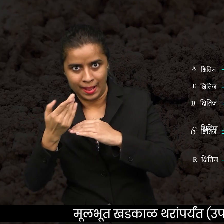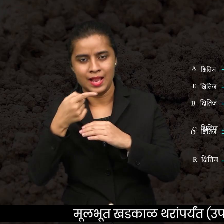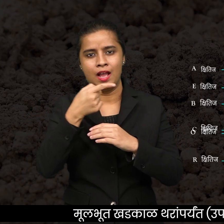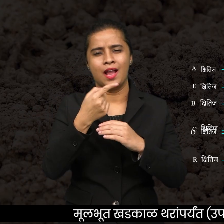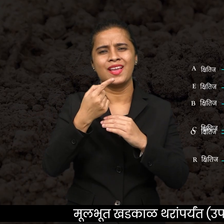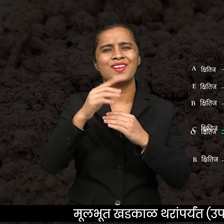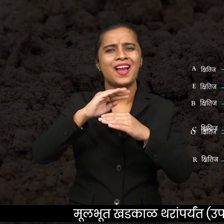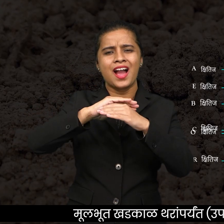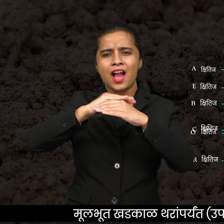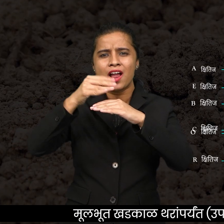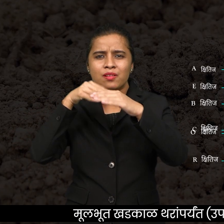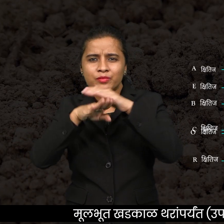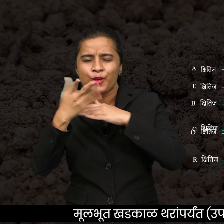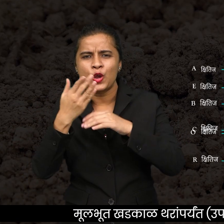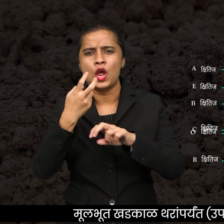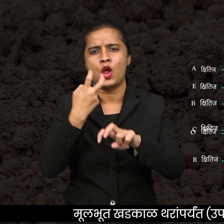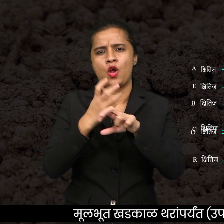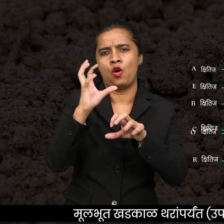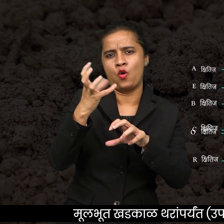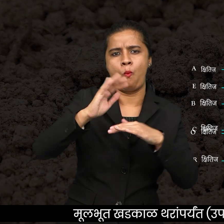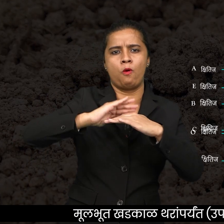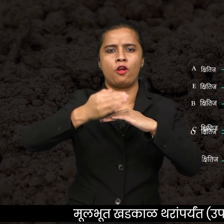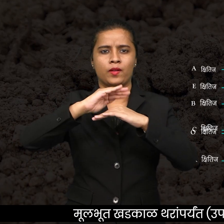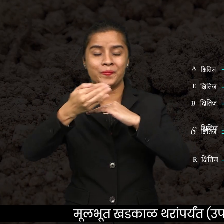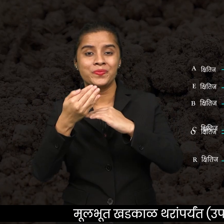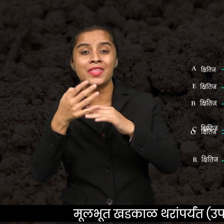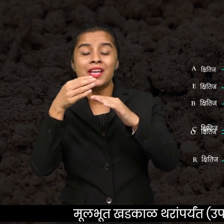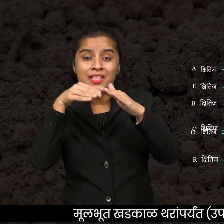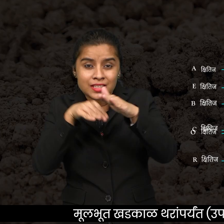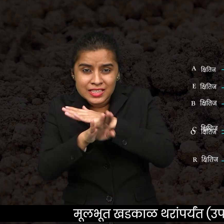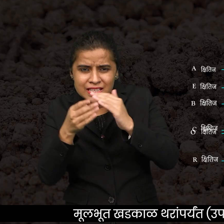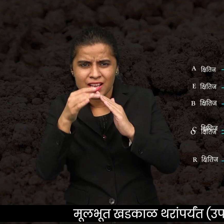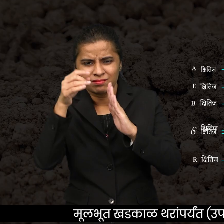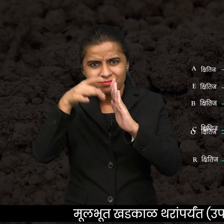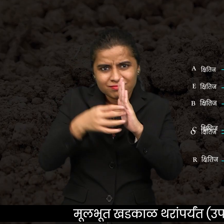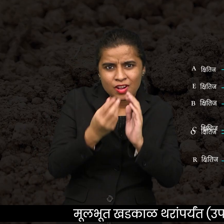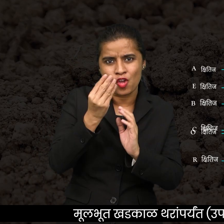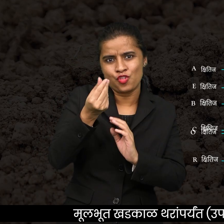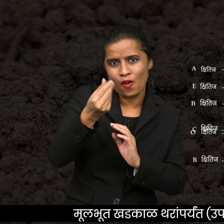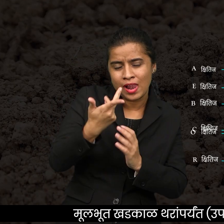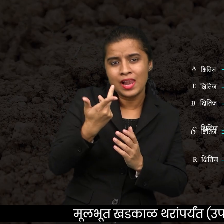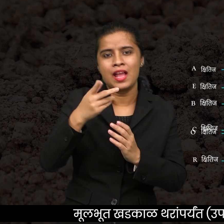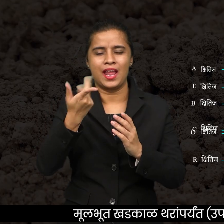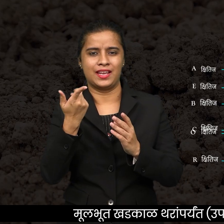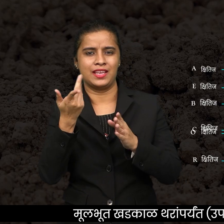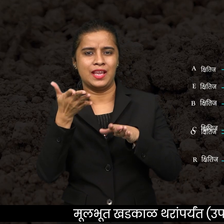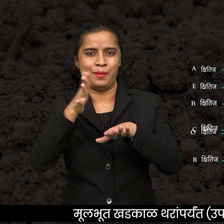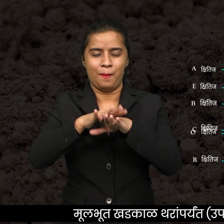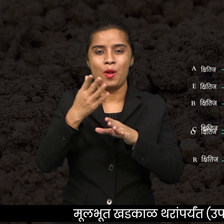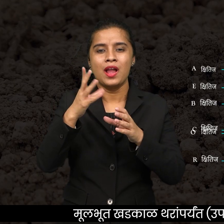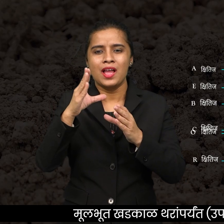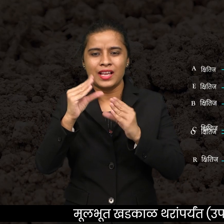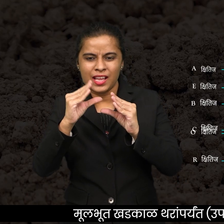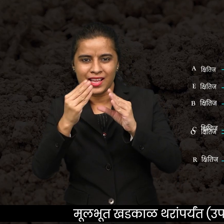मूलभूत खडकाळ थरापर्यंत उपमाती, रेगोलिथ आणि पाया असतात.